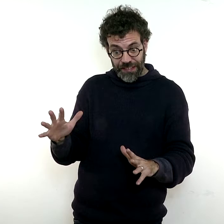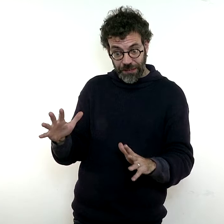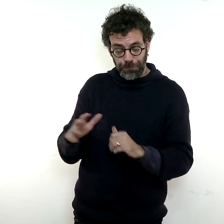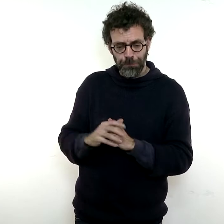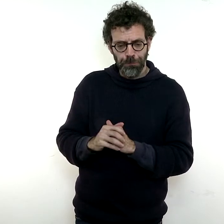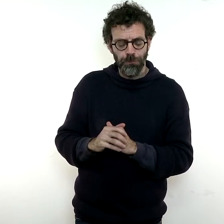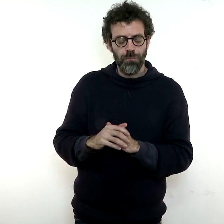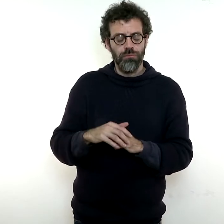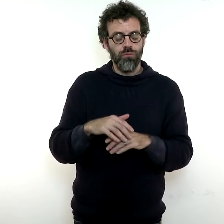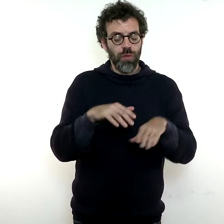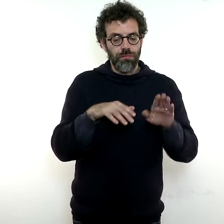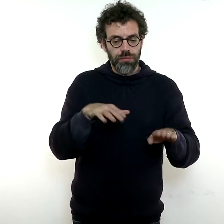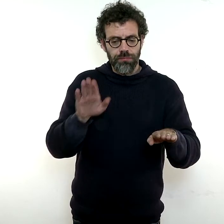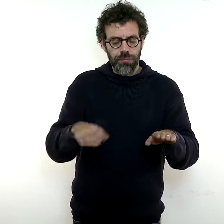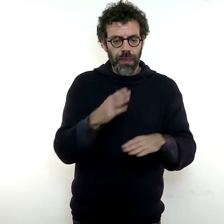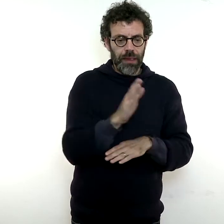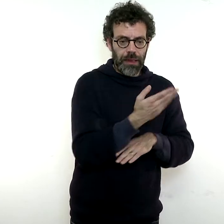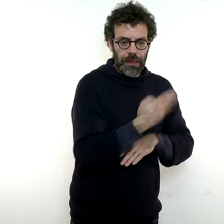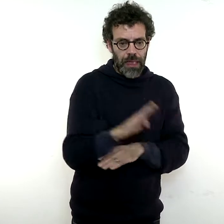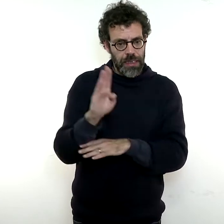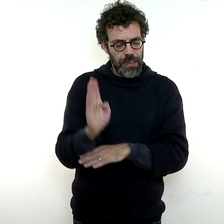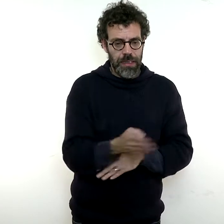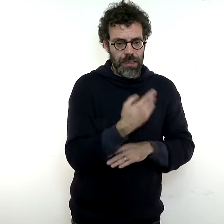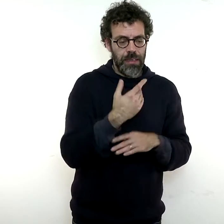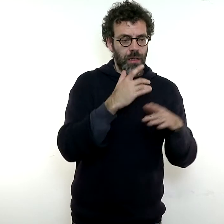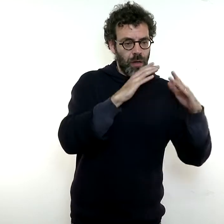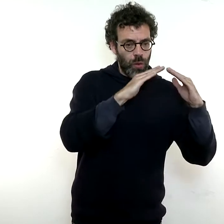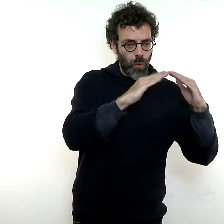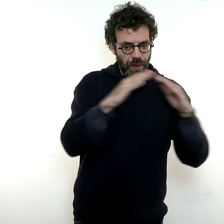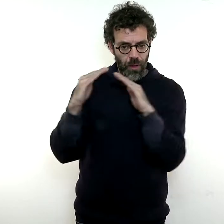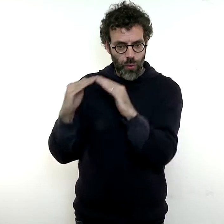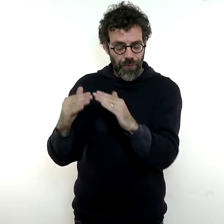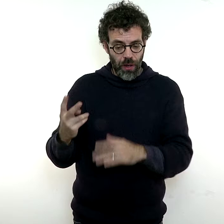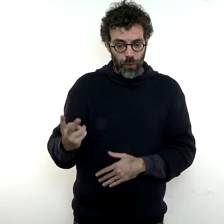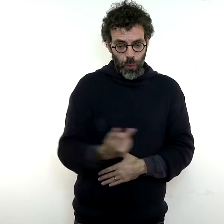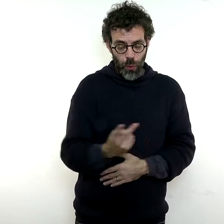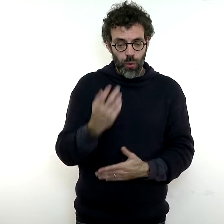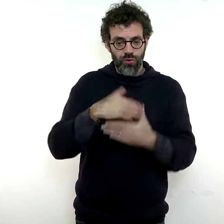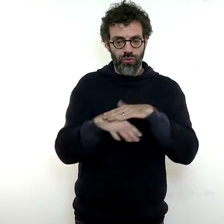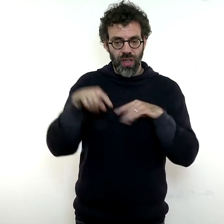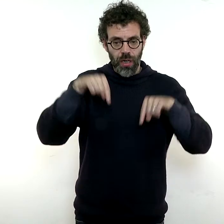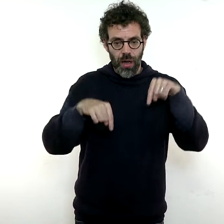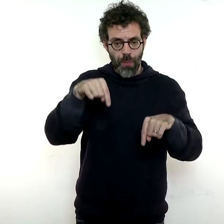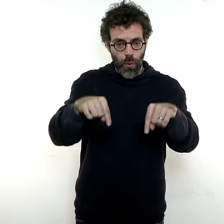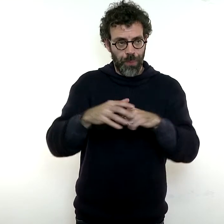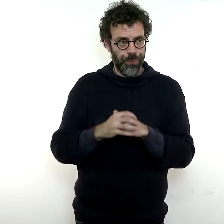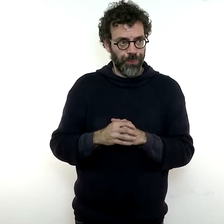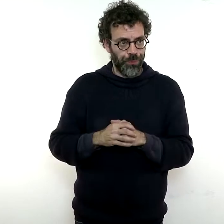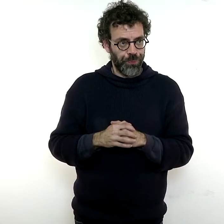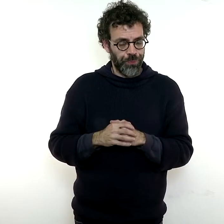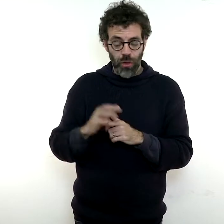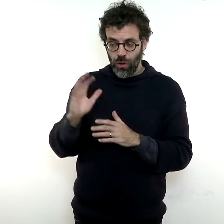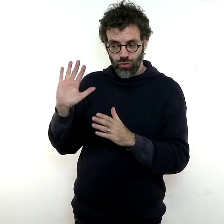Les 2 cours couverts aujourd'hui de Gramont font encore l'office, mais